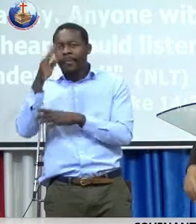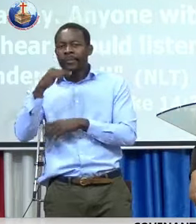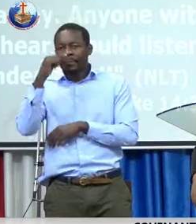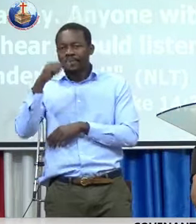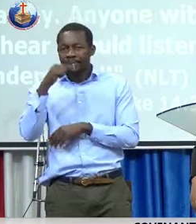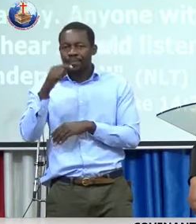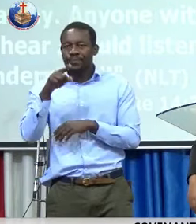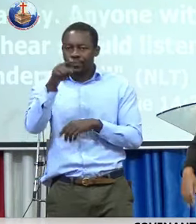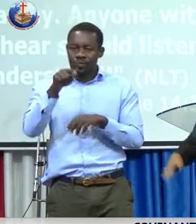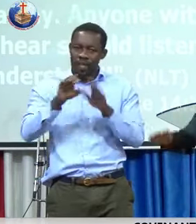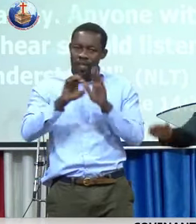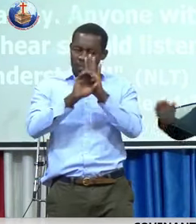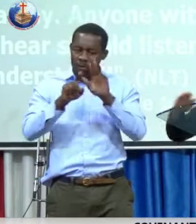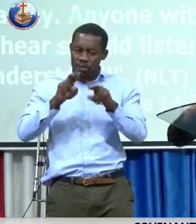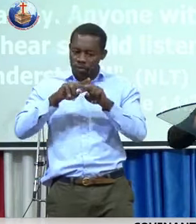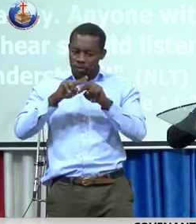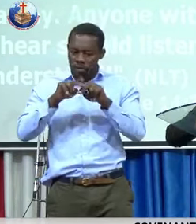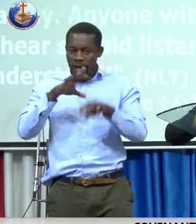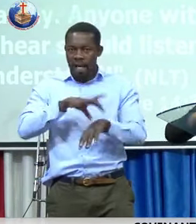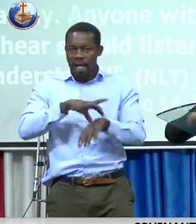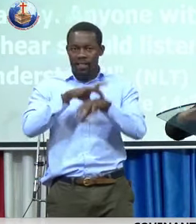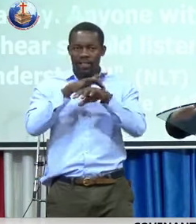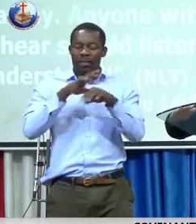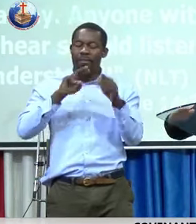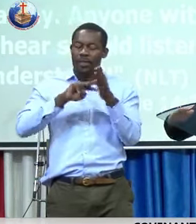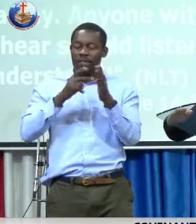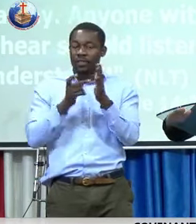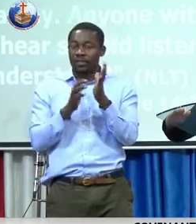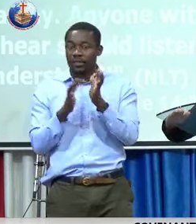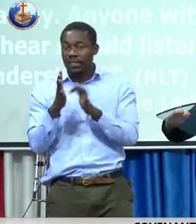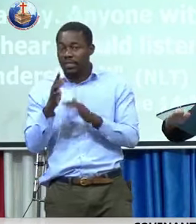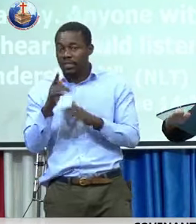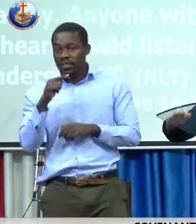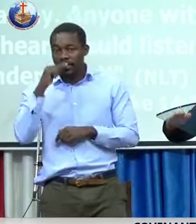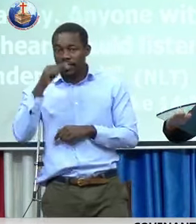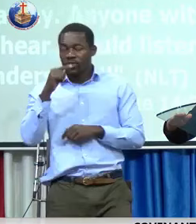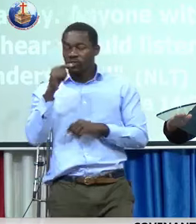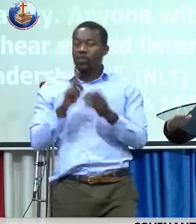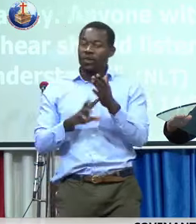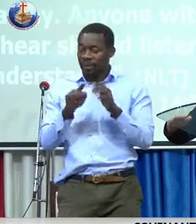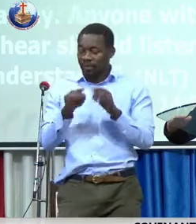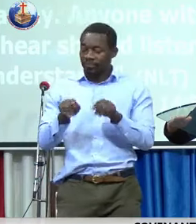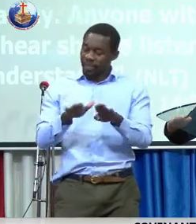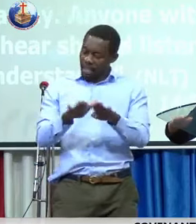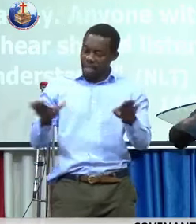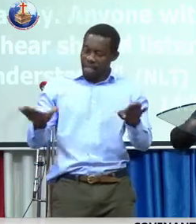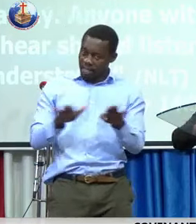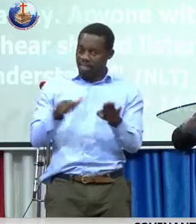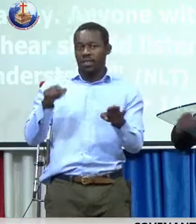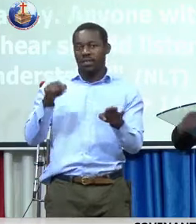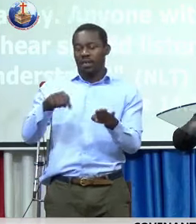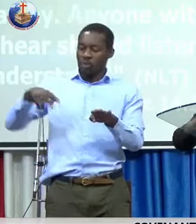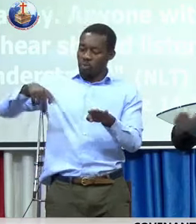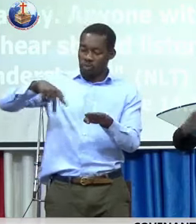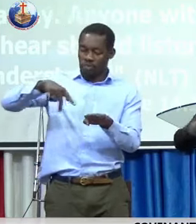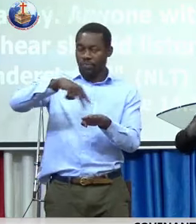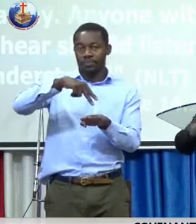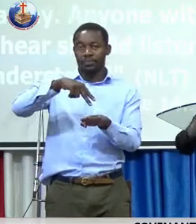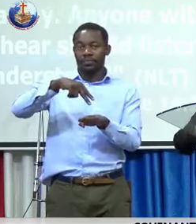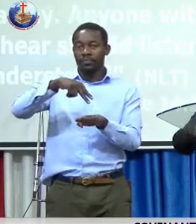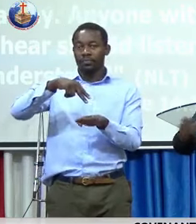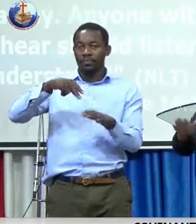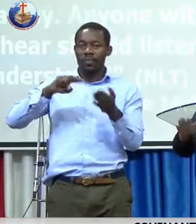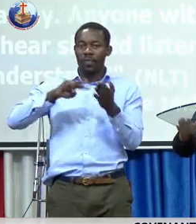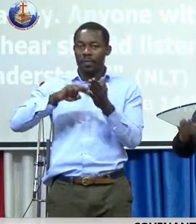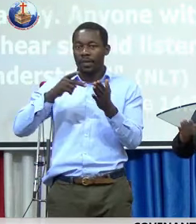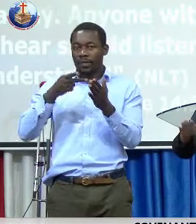kwamba sisi ni chumvi ya ulimwengu, he implies this very ground that we are walking on. Anamaanisha kwamba hapa ambapo tunatembea. So wherever our sphere of